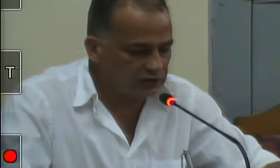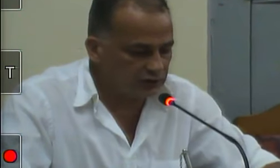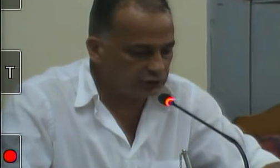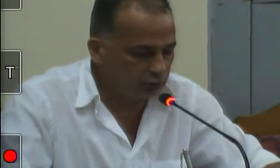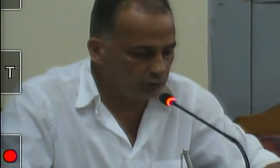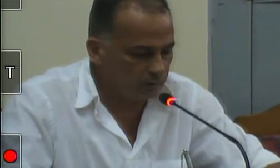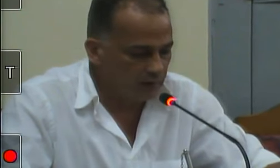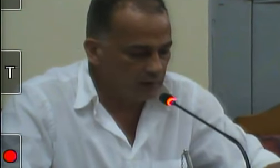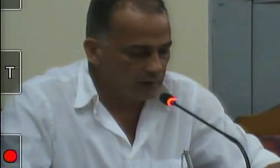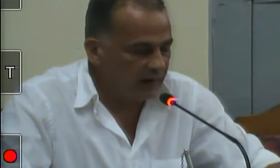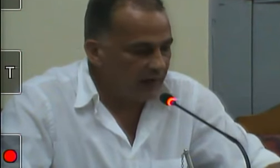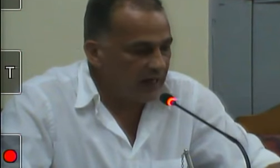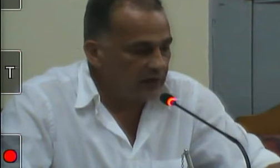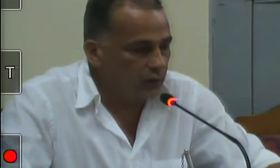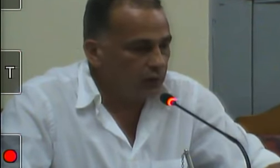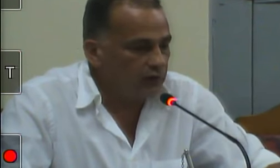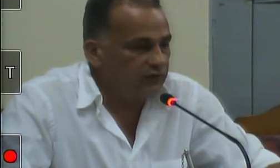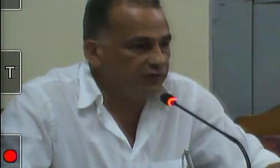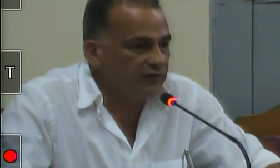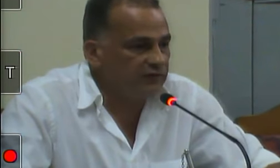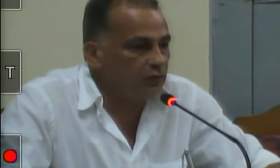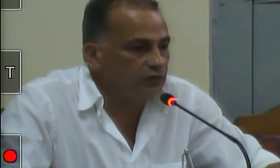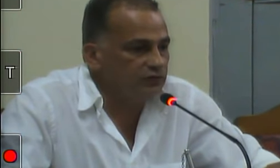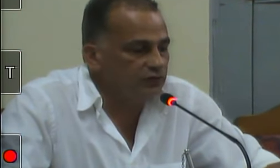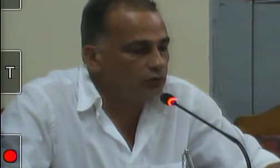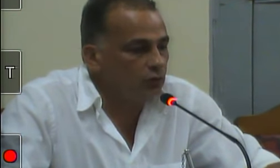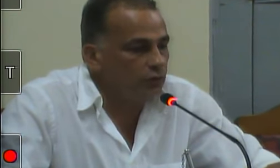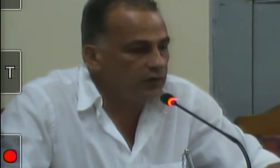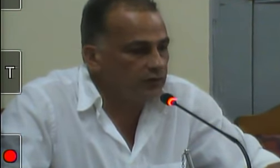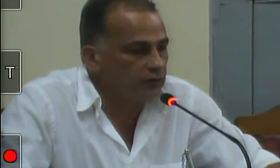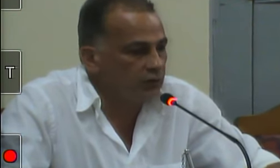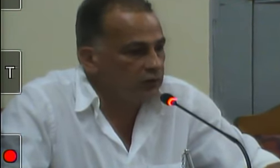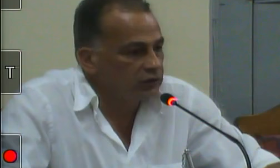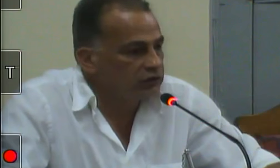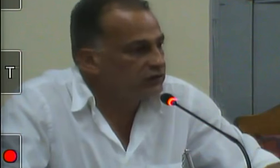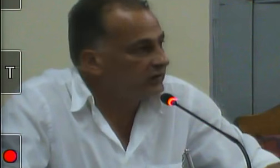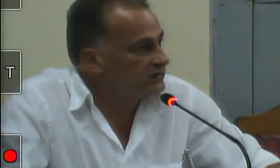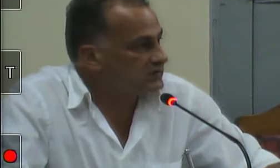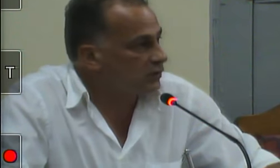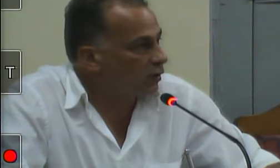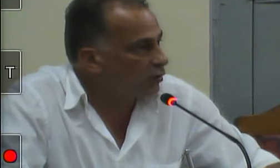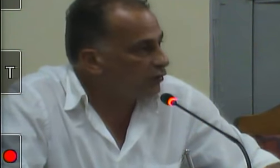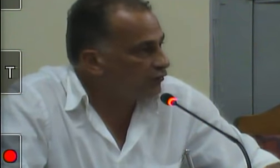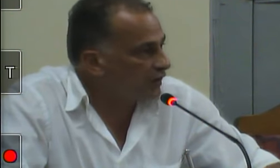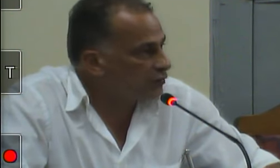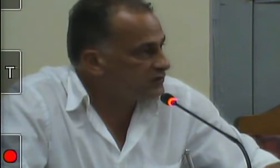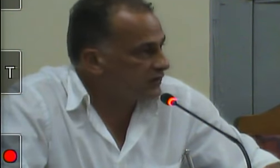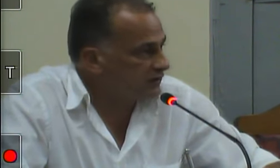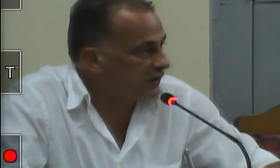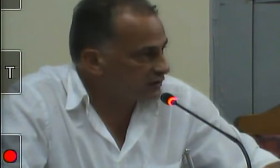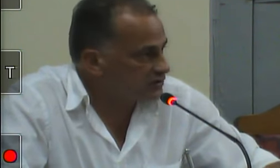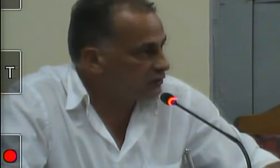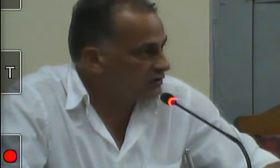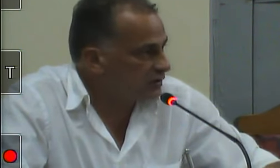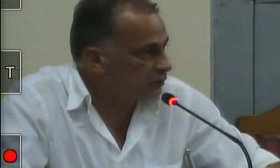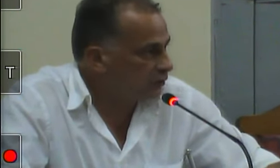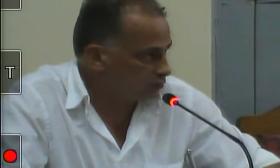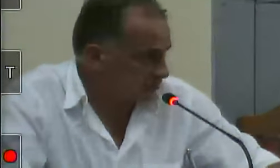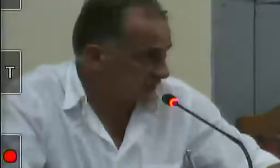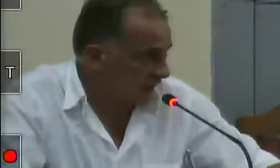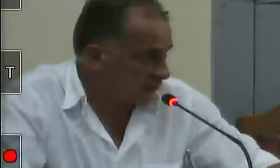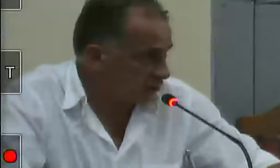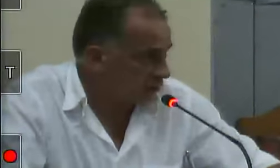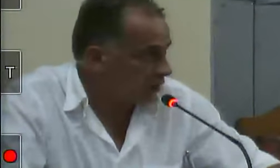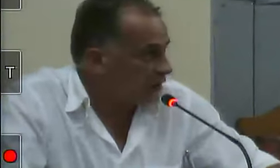Rogério já deixou claro e fez, inclusive, um documento de intenção ao convênio à Secretaria de Segurança Pública